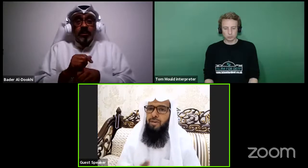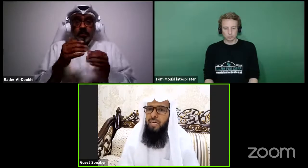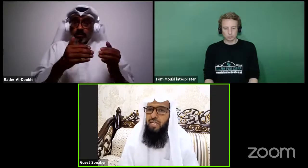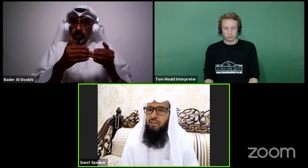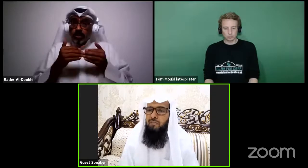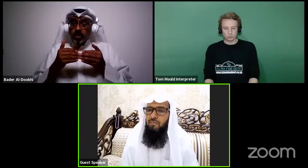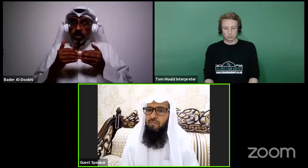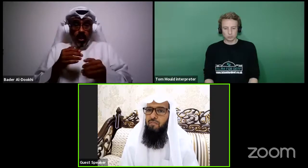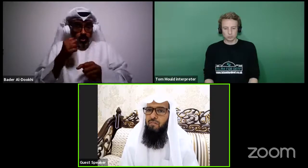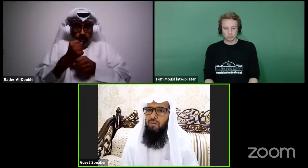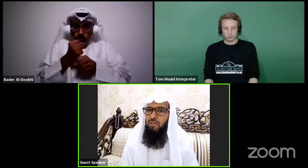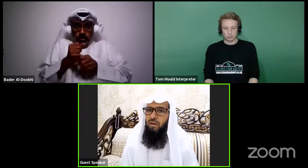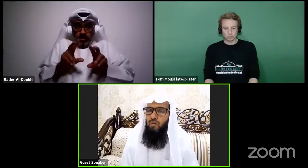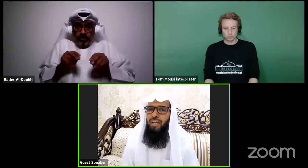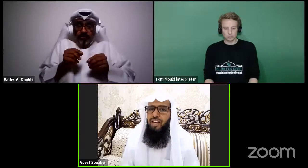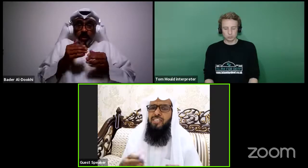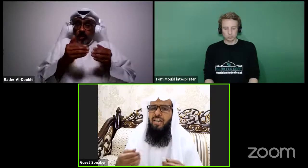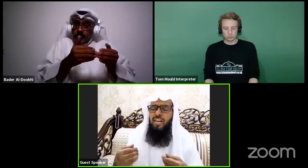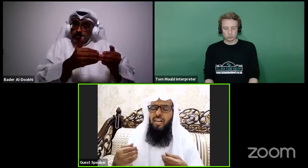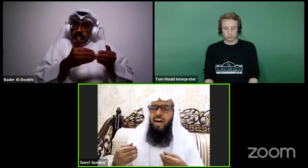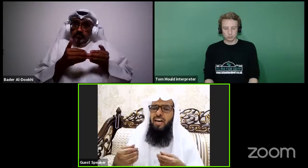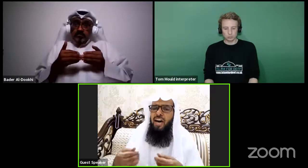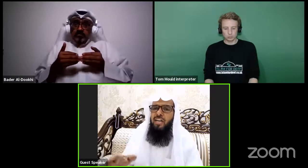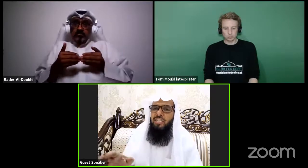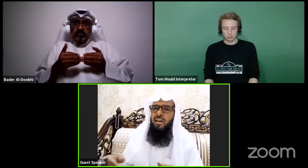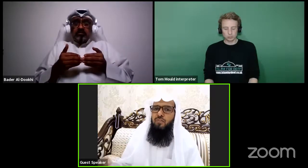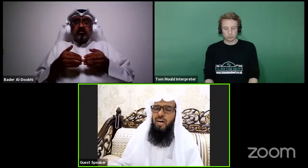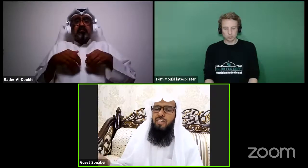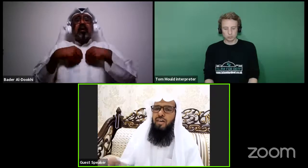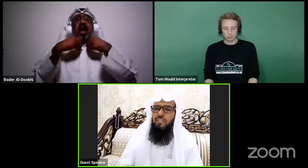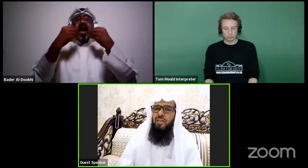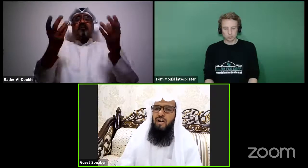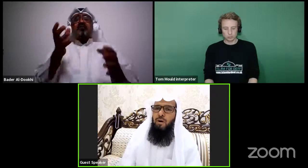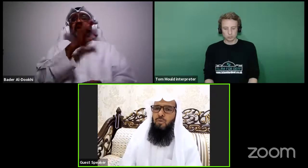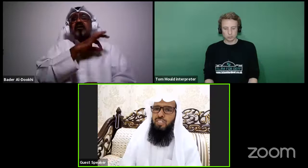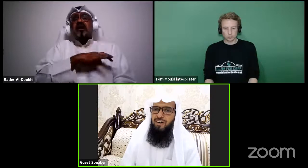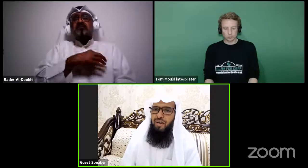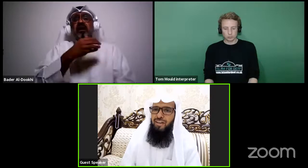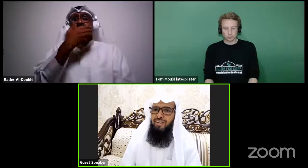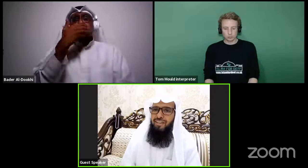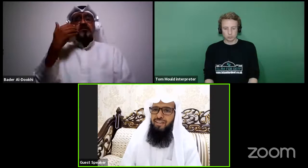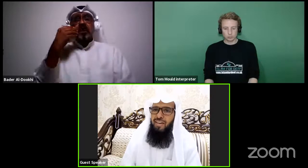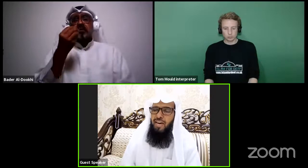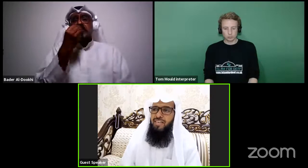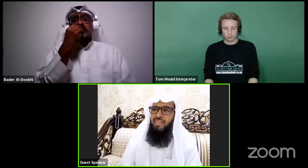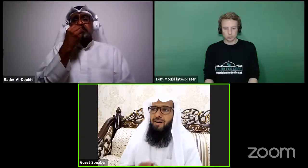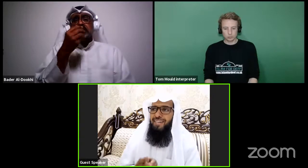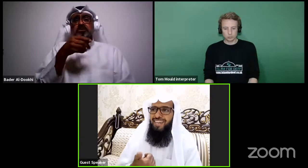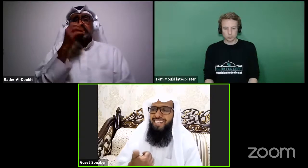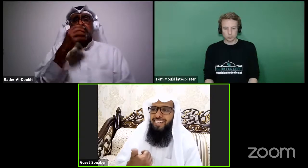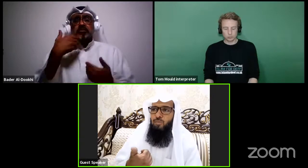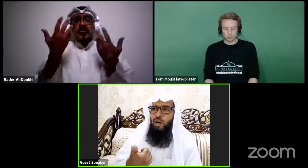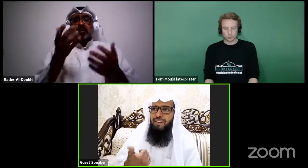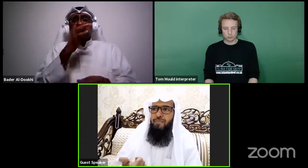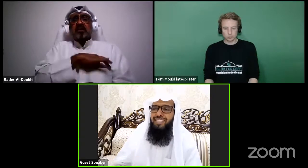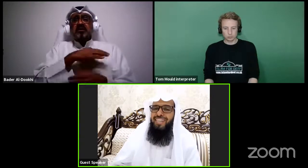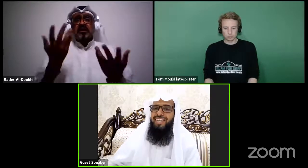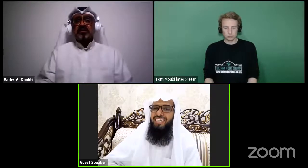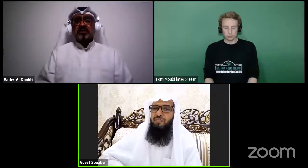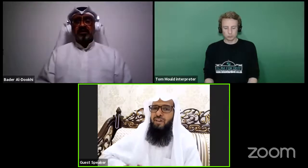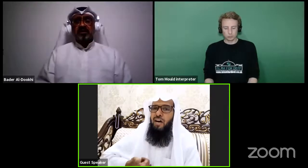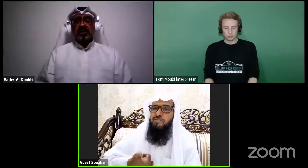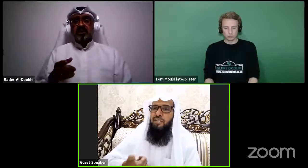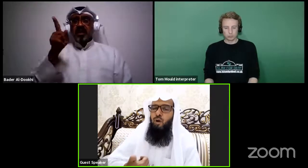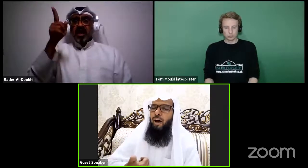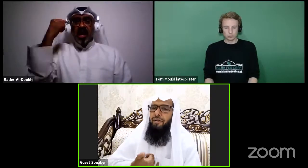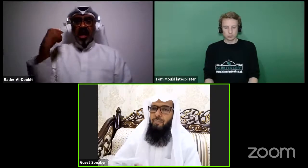والعمل به، فليس لله حاجة في أن يدع طعامه وشرابه. إذا ما تركت المحرمات